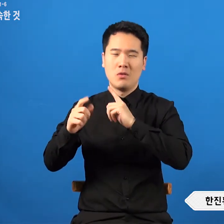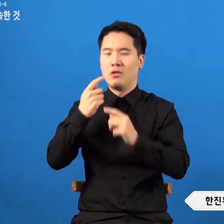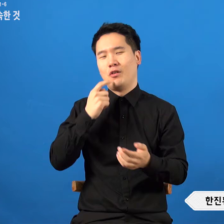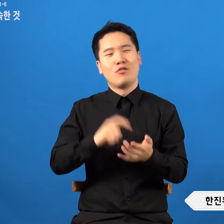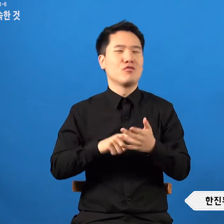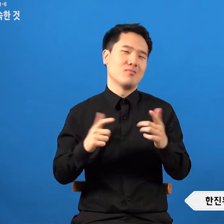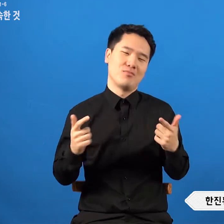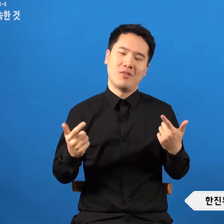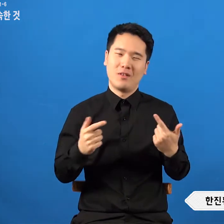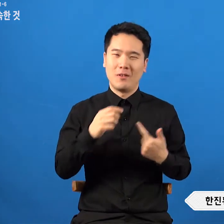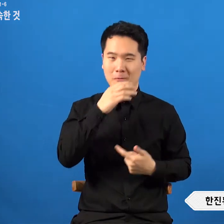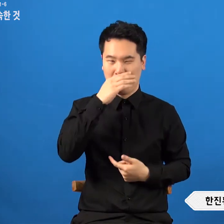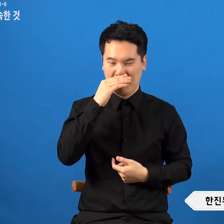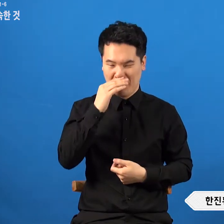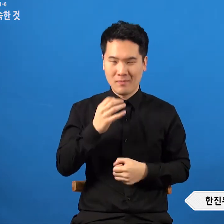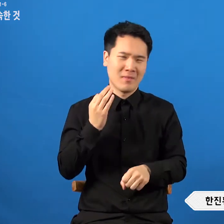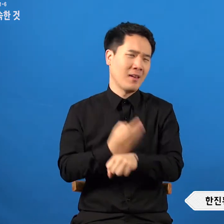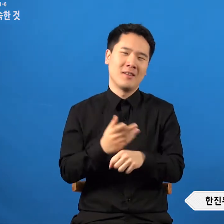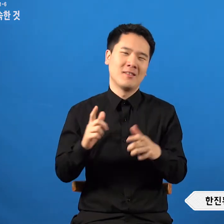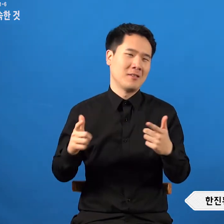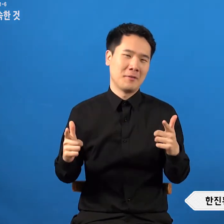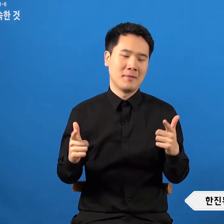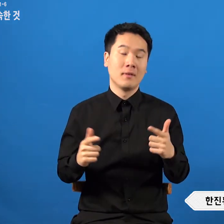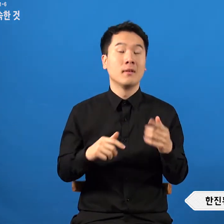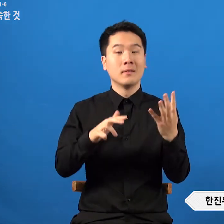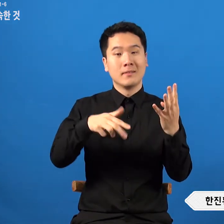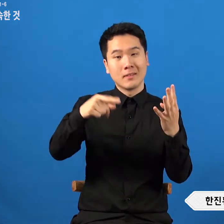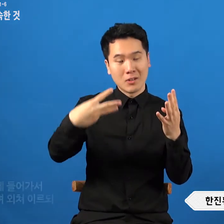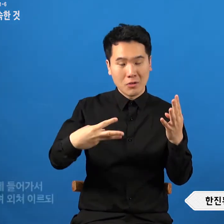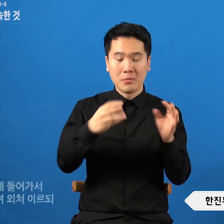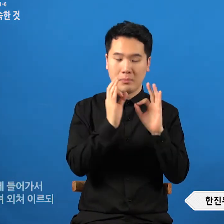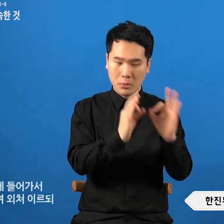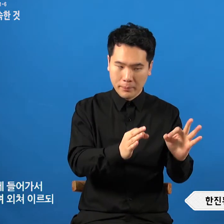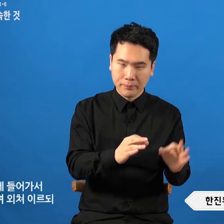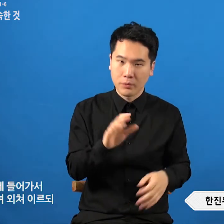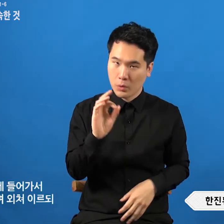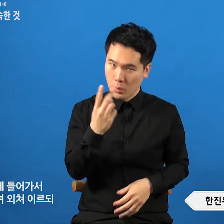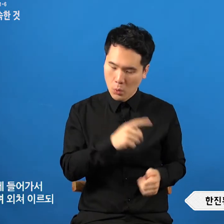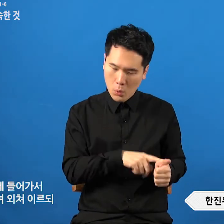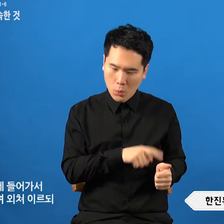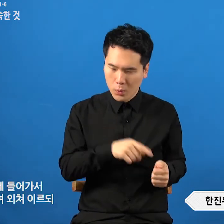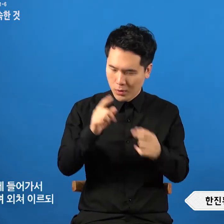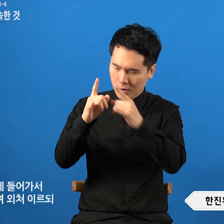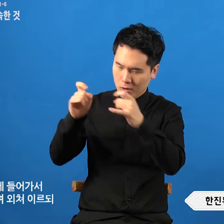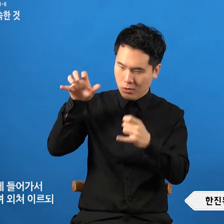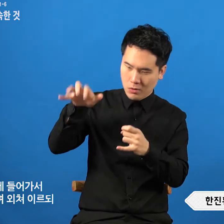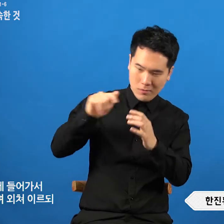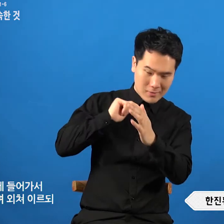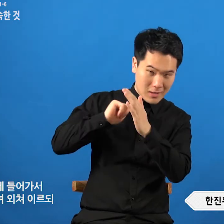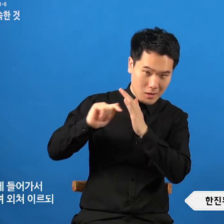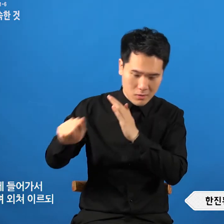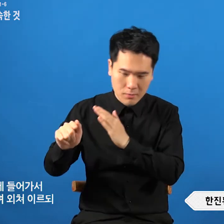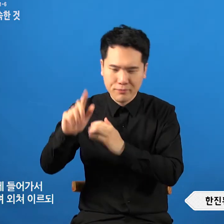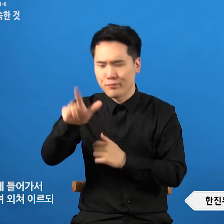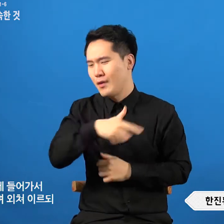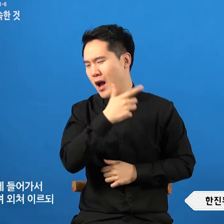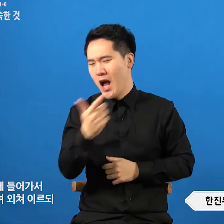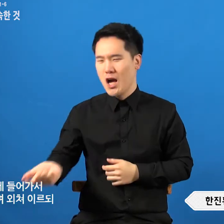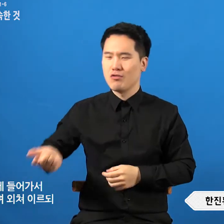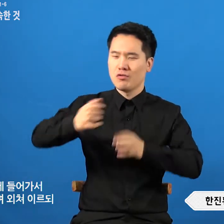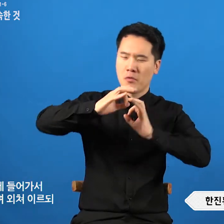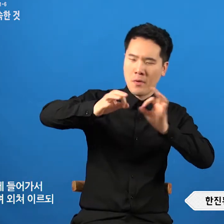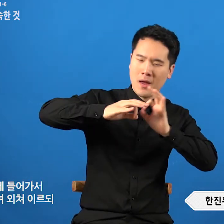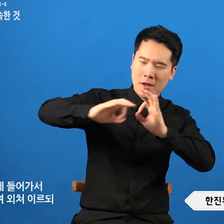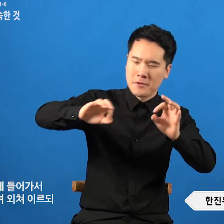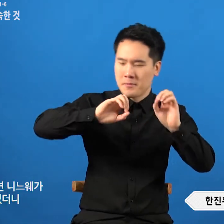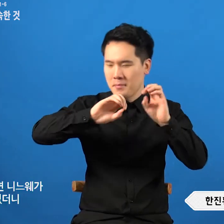말씀이 만만치가 않습니다. 4절에 보면 요나가 그 성읍에 들어가서 하루 동안 다니며 외쳐